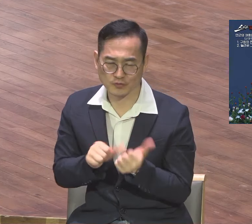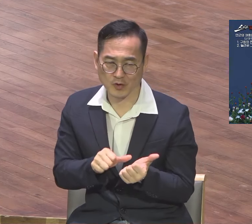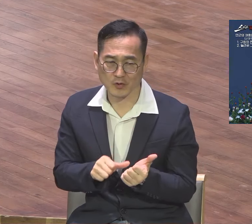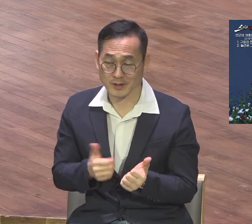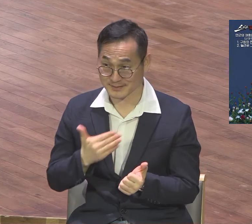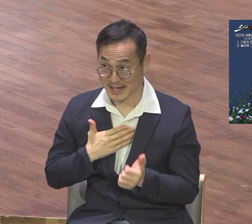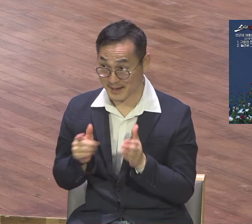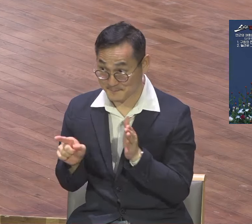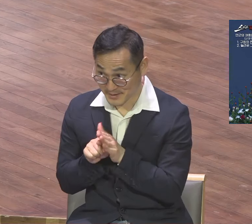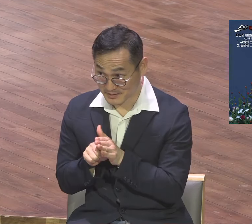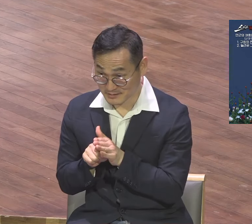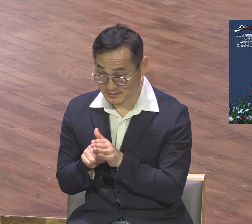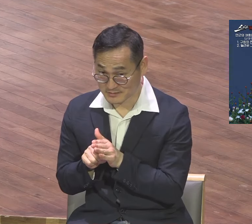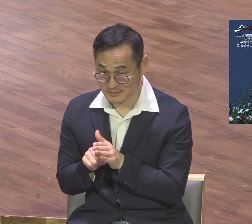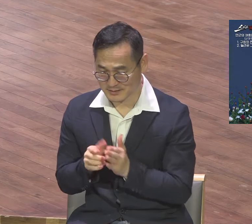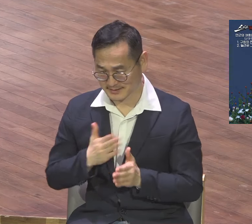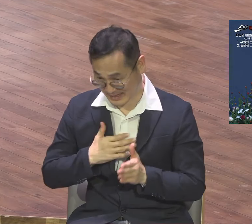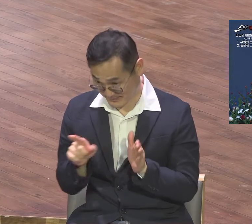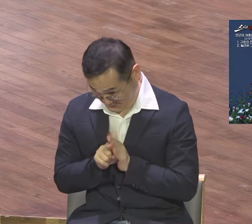예수 권세 내 권세.